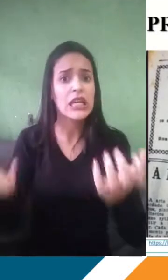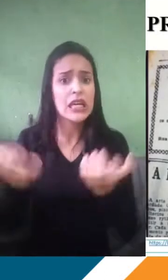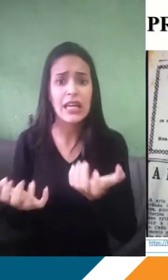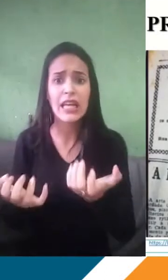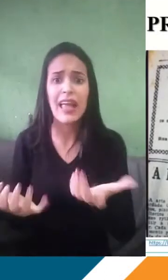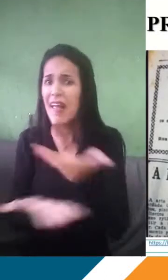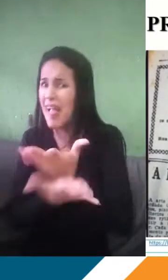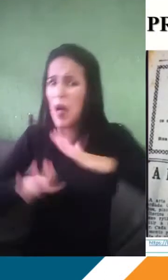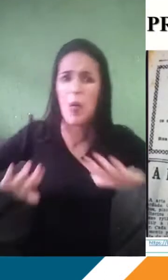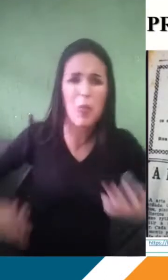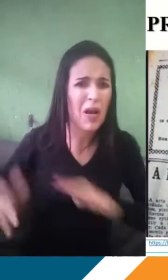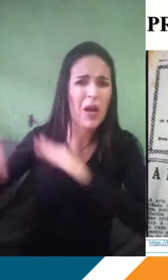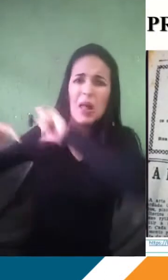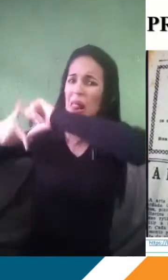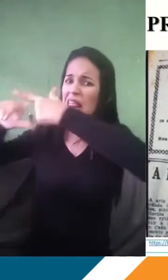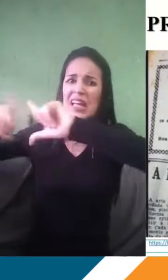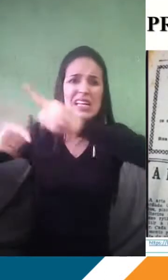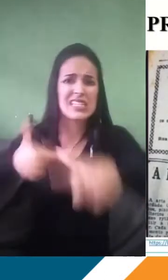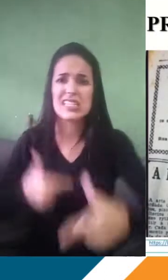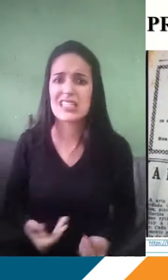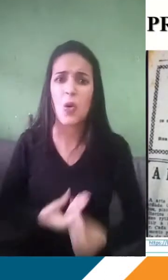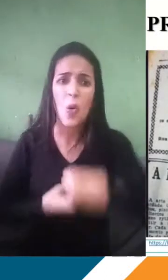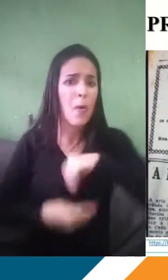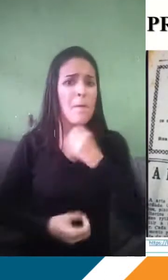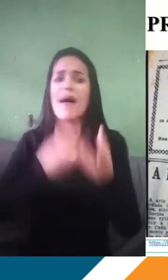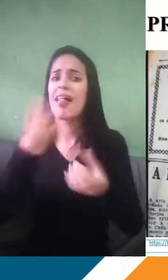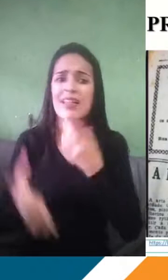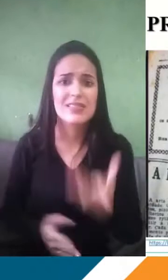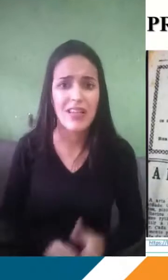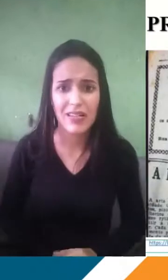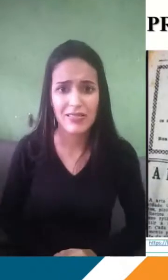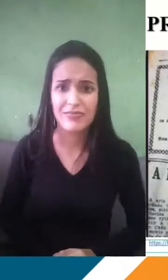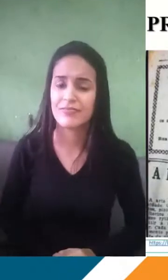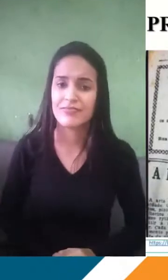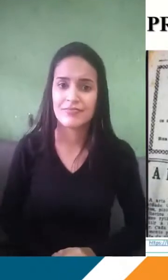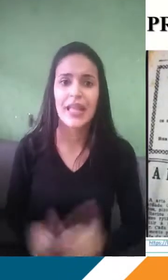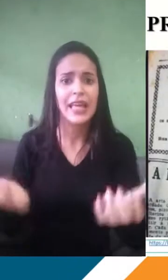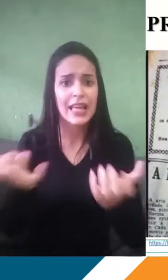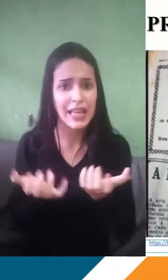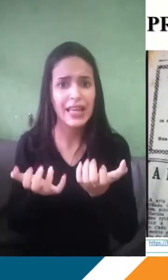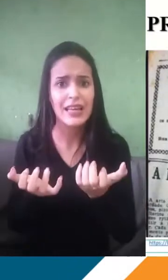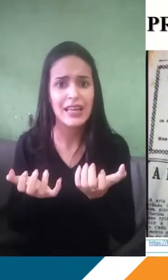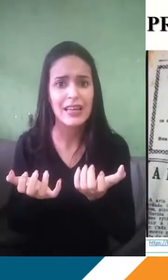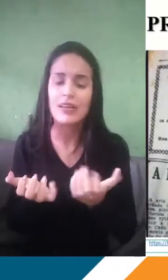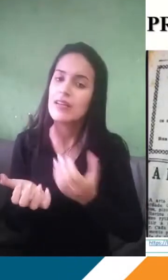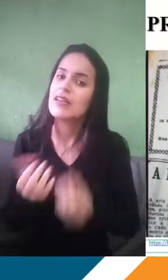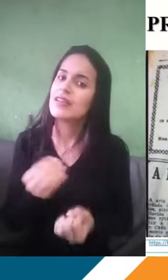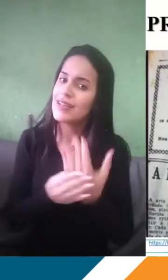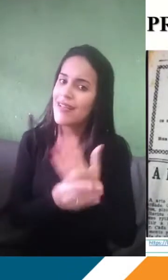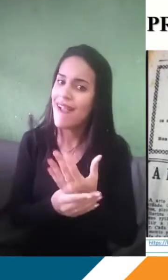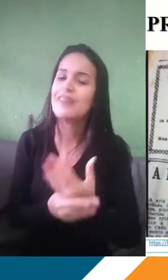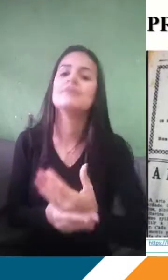a tradição estética parnasiana, a criação de uma arte genuinamente brasileira, a